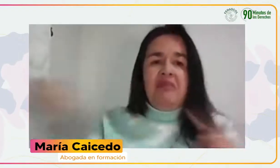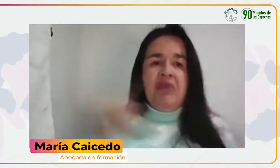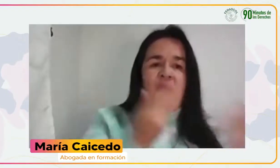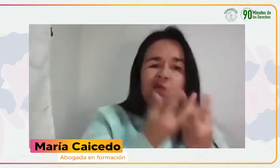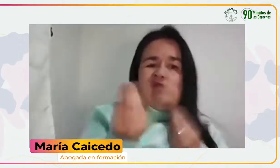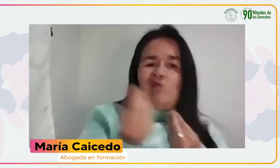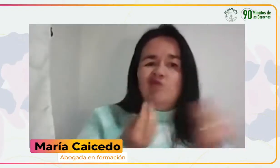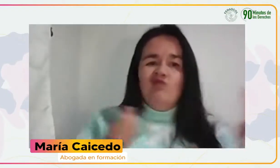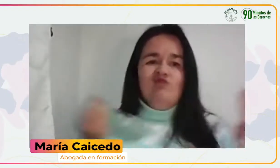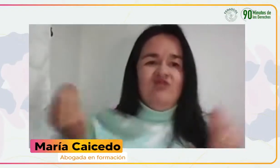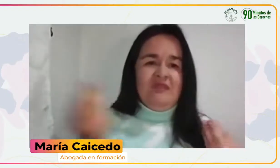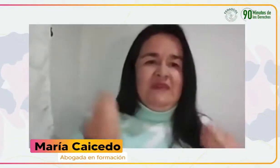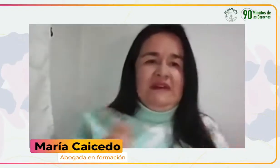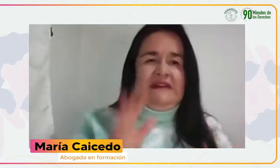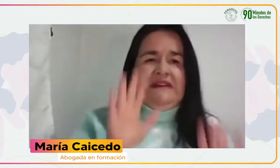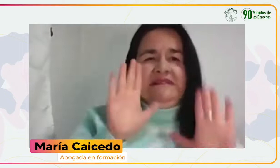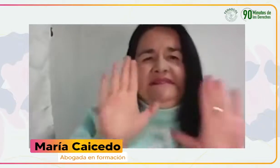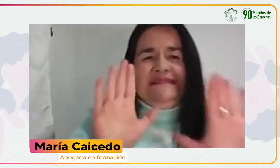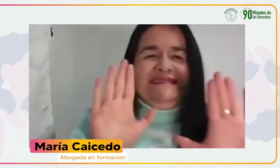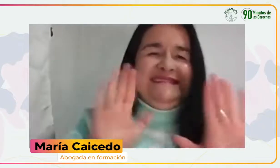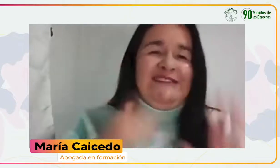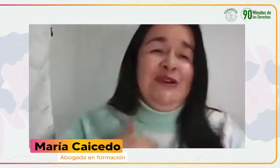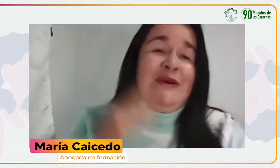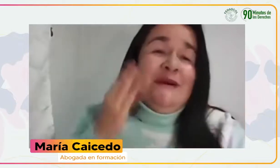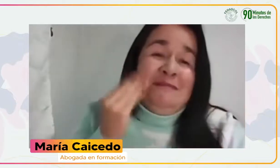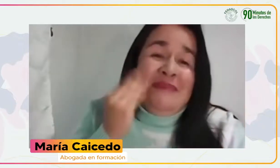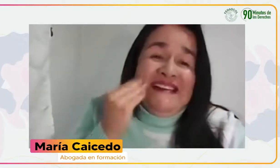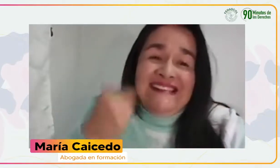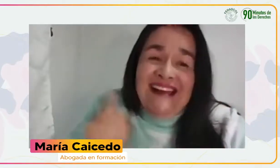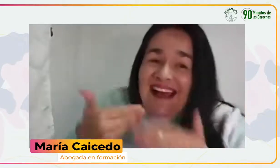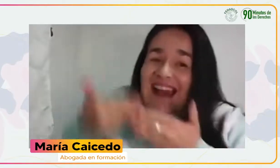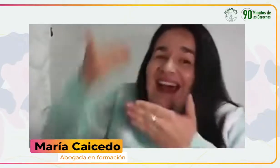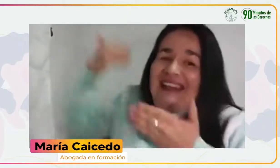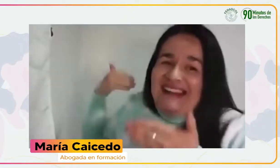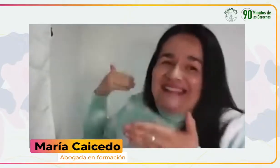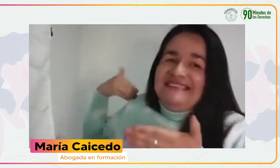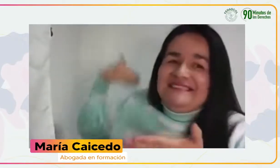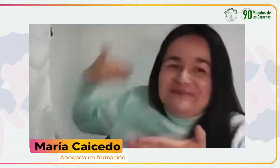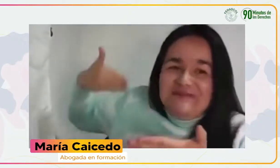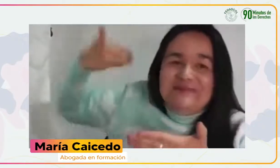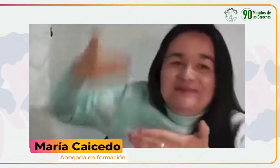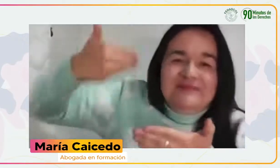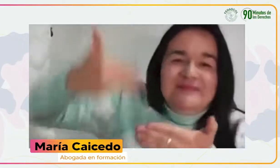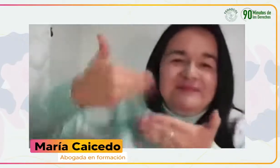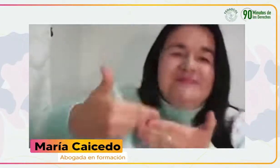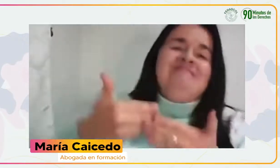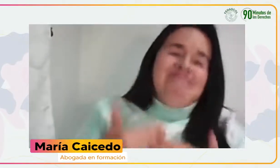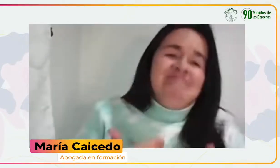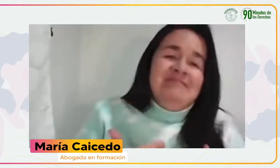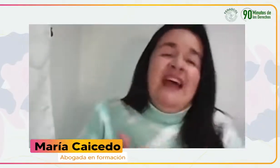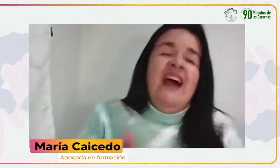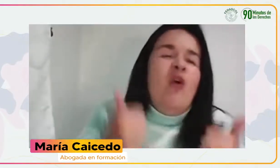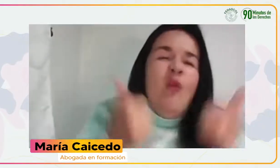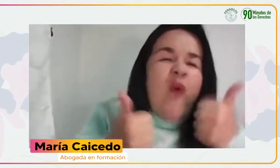de odio, porque eso hace que nos dividamos y realmente eso no genera cosas buenas. Desde mi